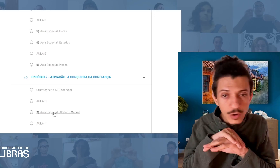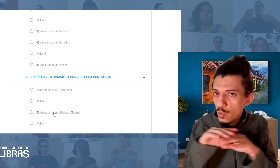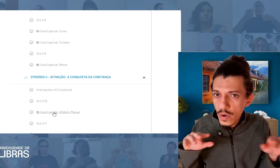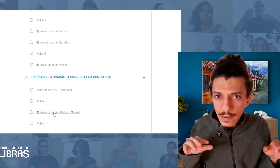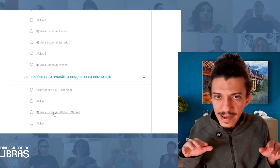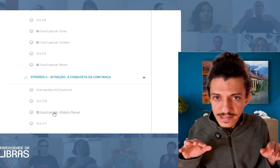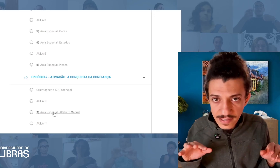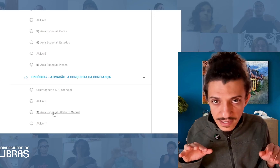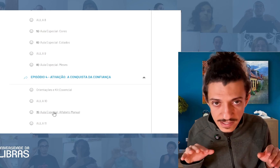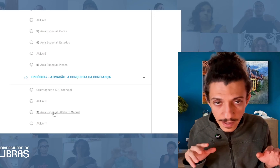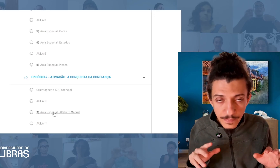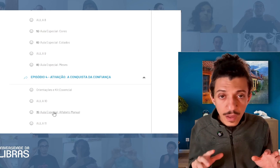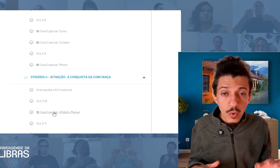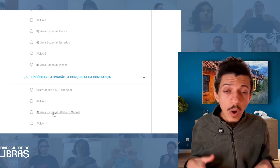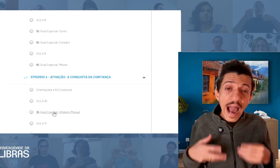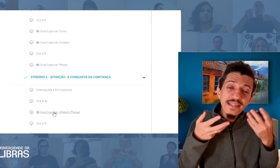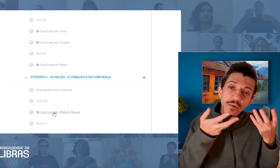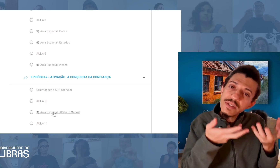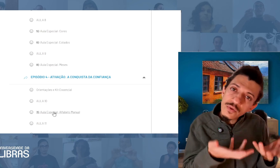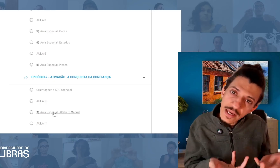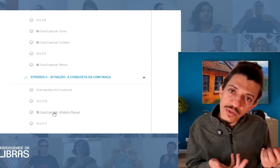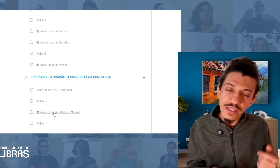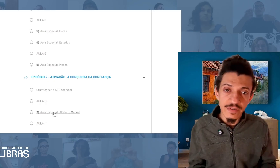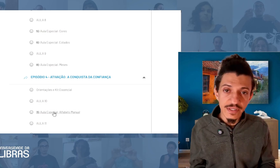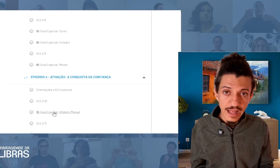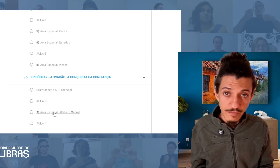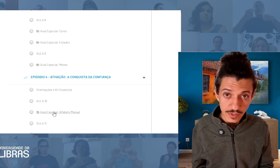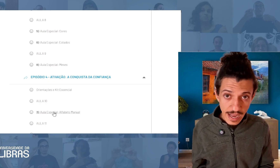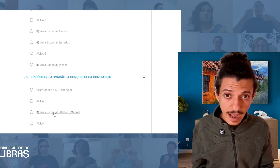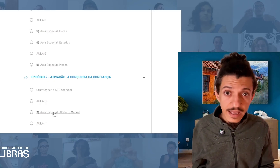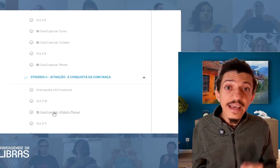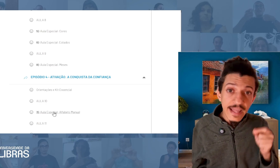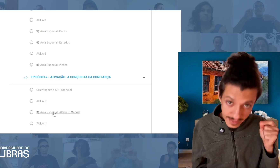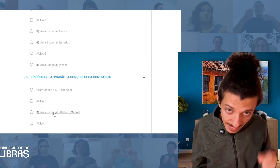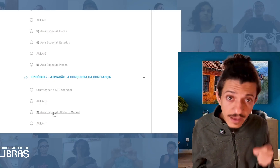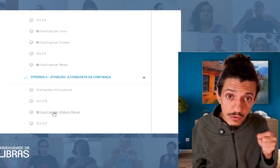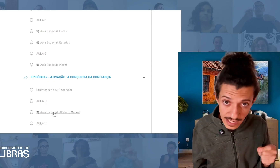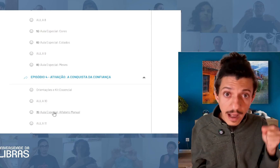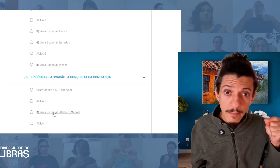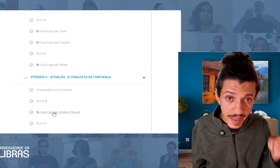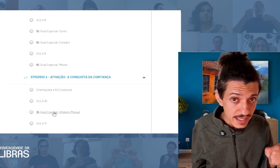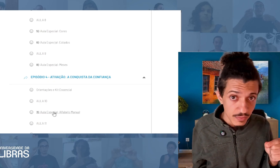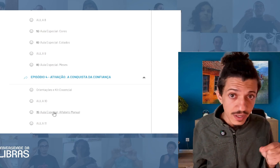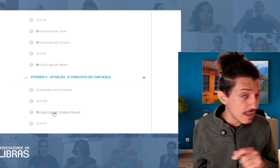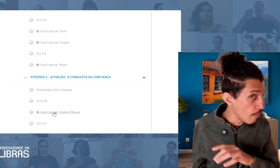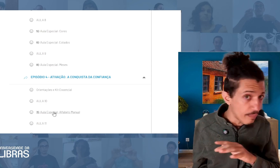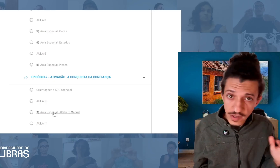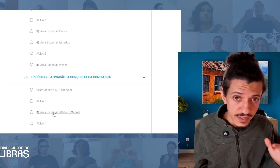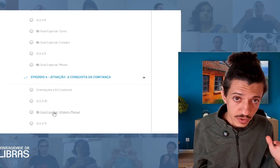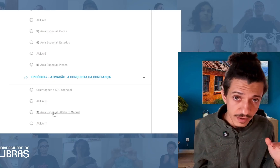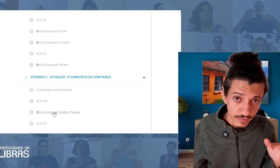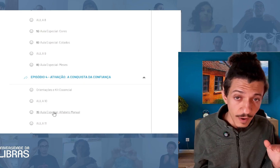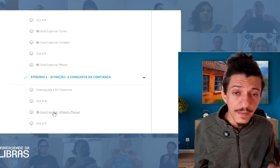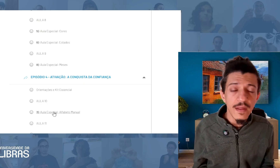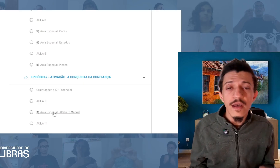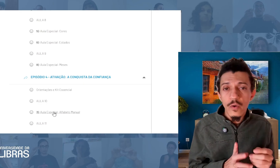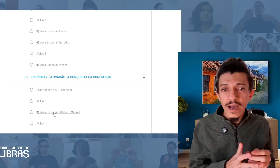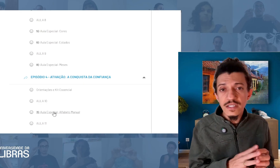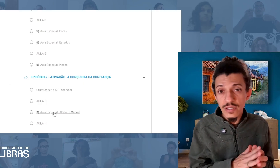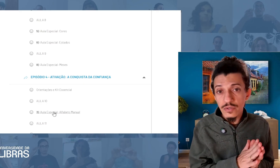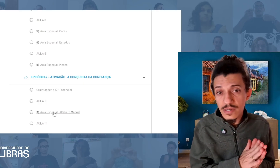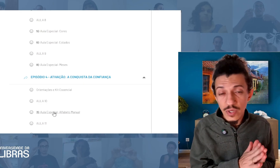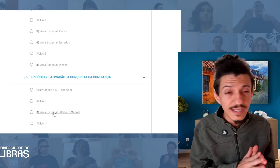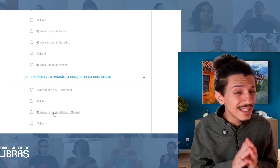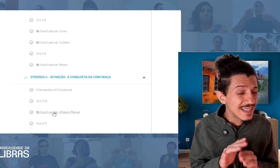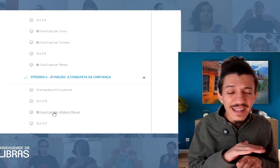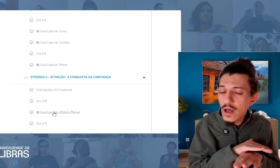ele e nunca mais esquecer, quais são as situações que você deve usar e que tem que usar mesmo, que não pode ser de outra forma, quais são